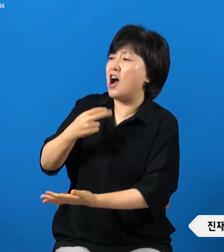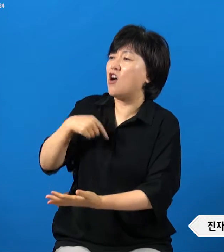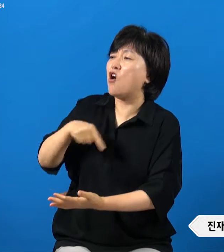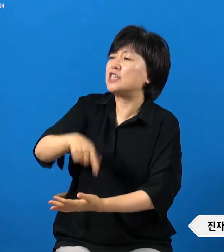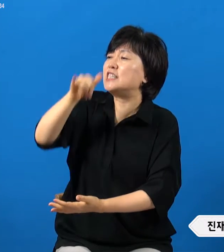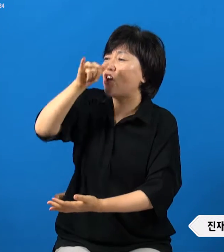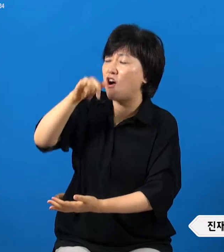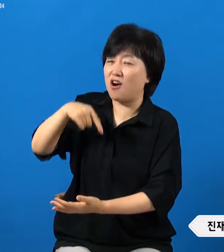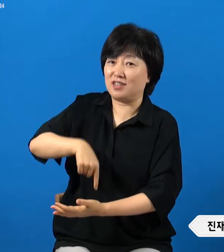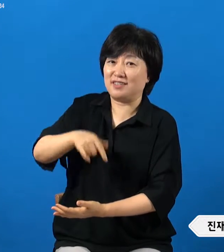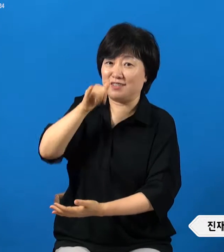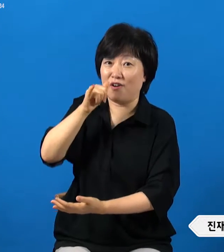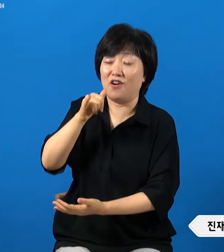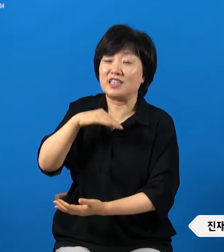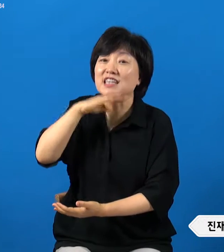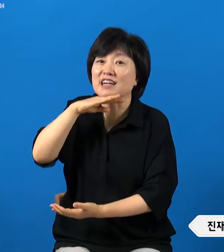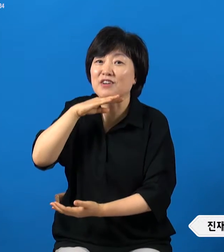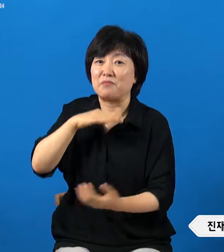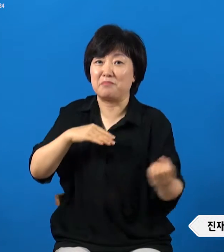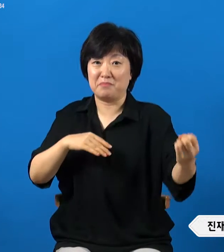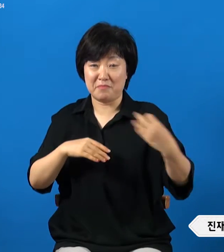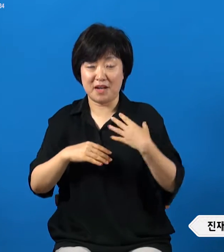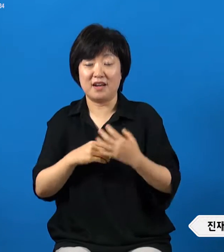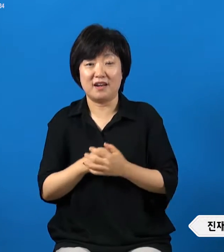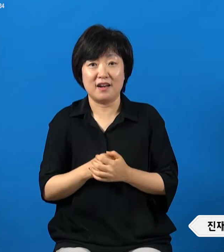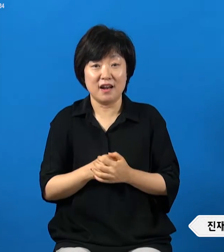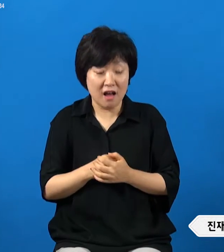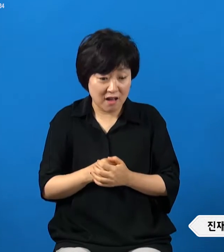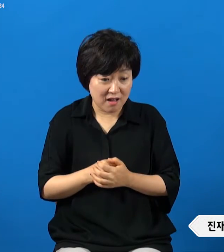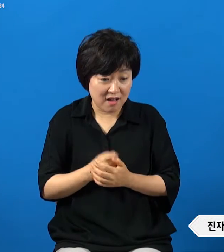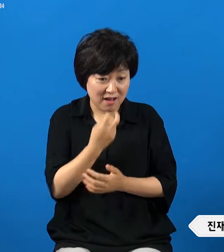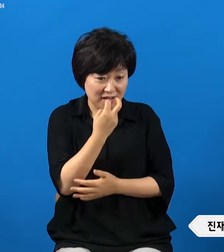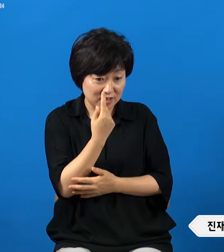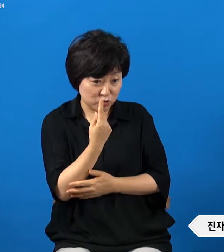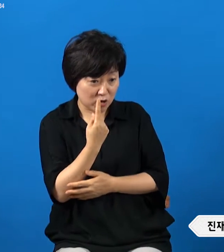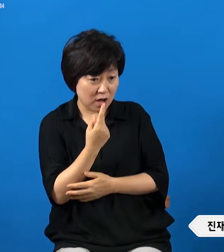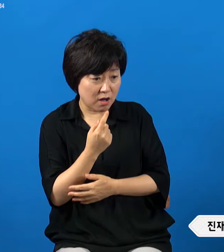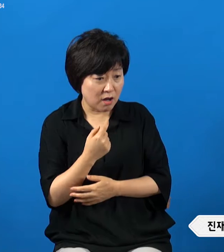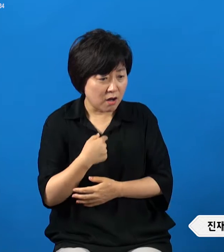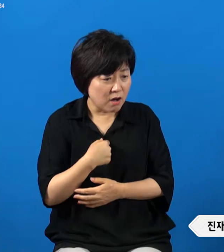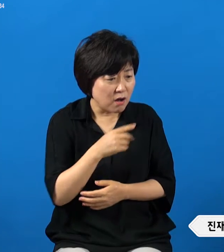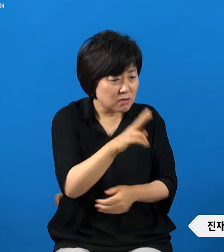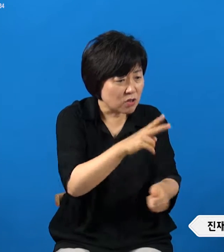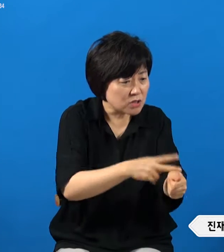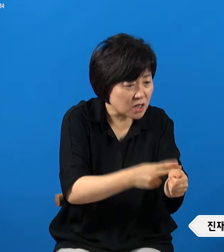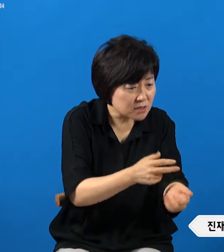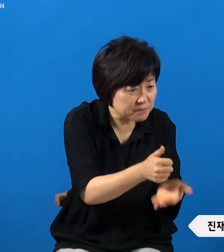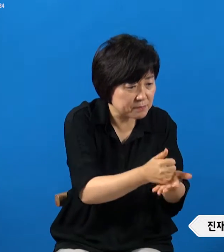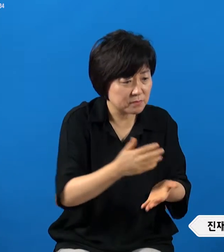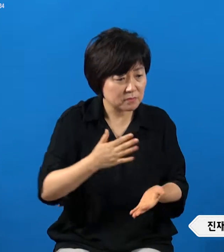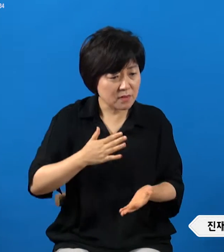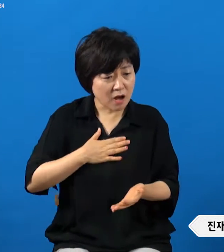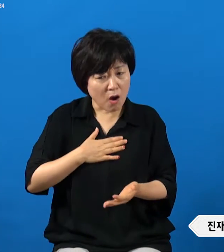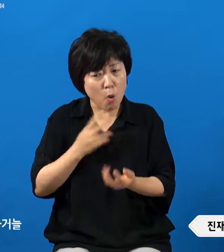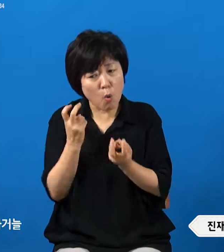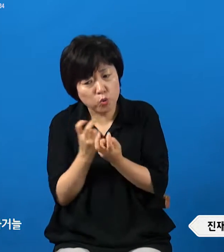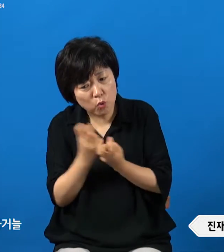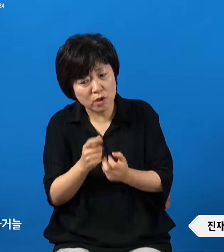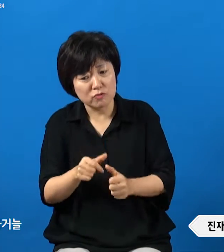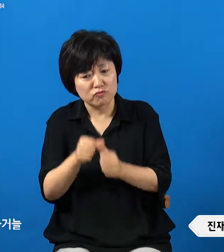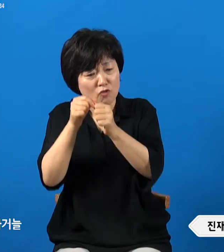뭐라고 말씀하십니까? 그들을 데리고 나가 이르되 선생들이여 내가 어떻게 하여야 구원을